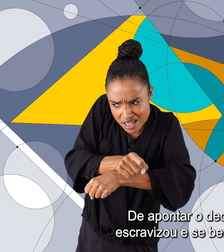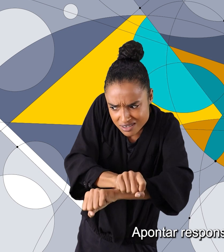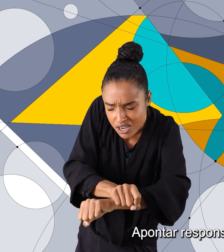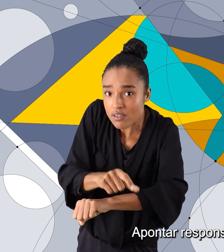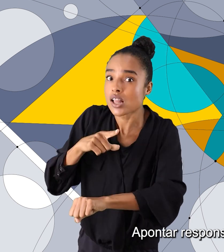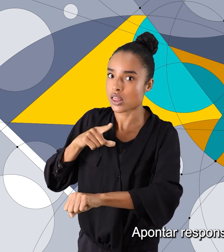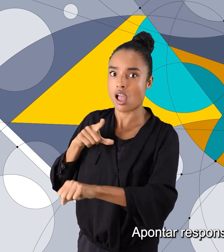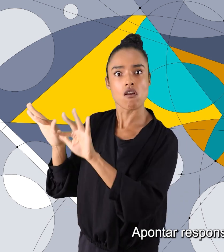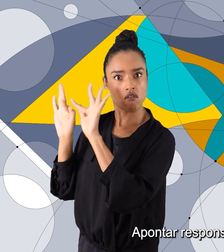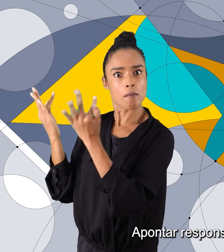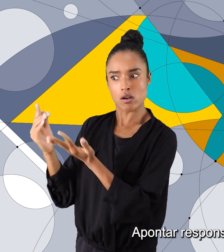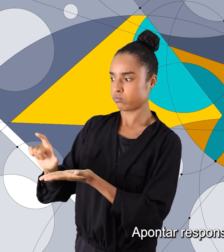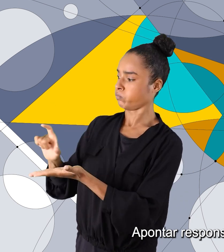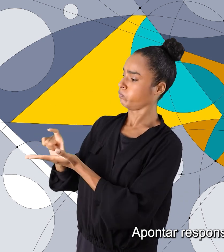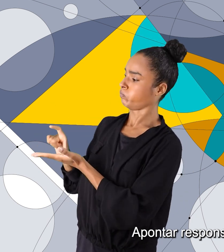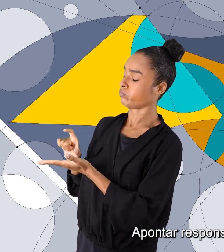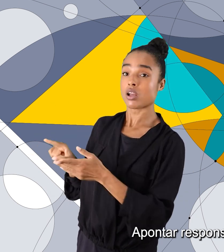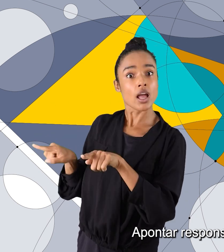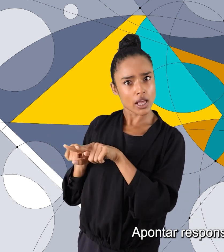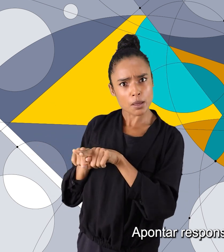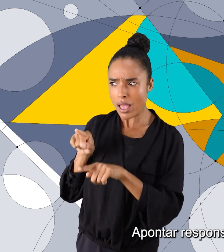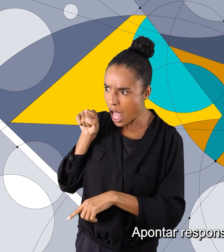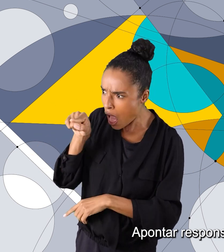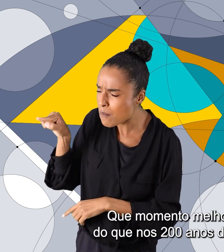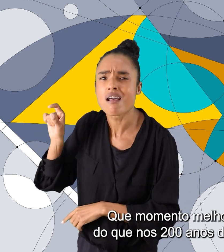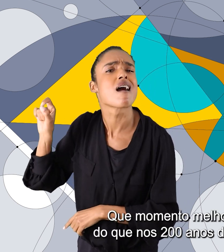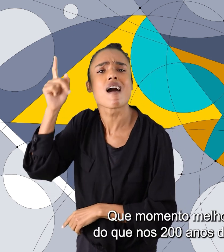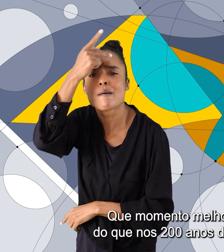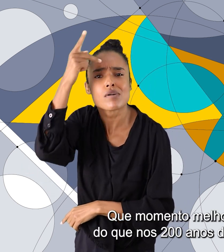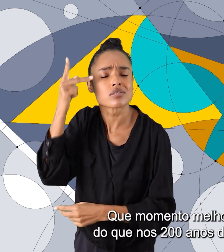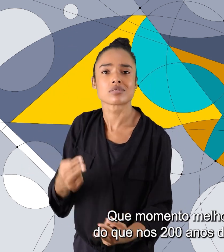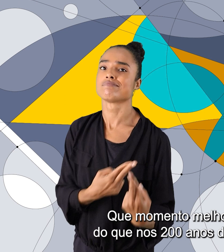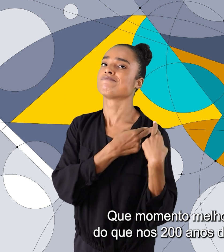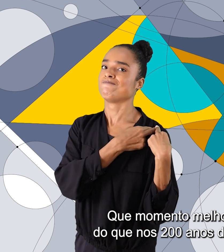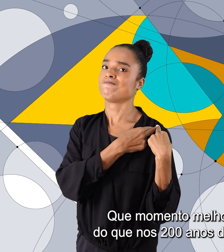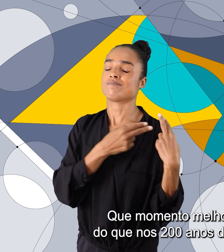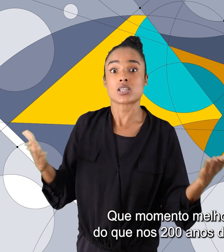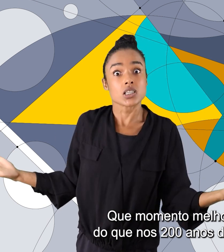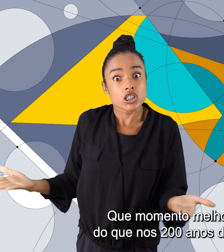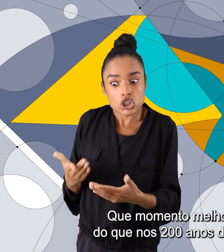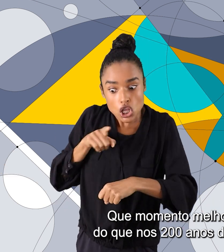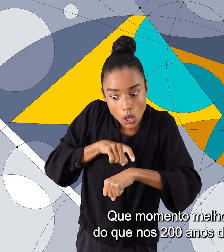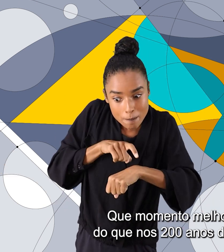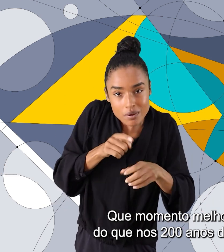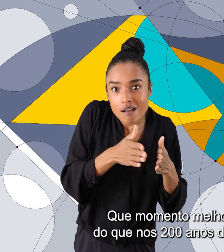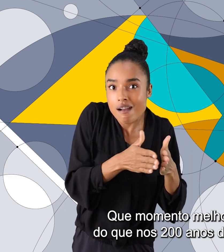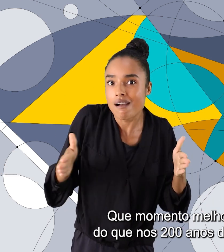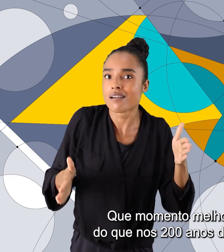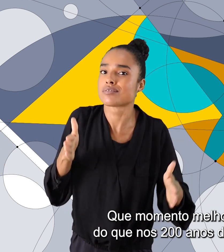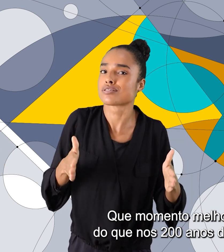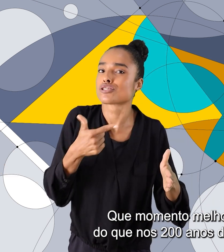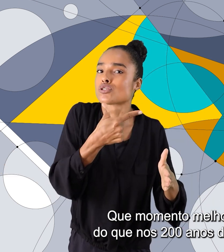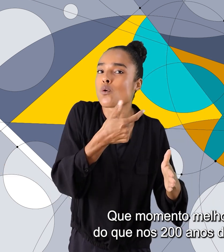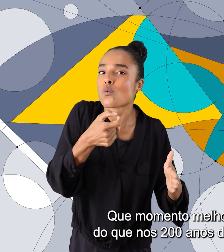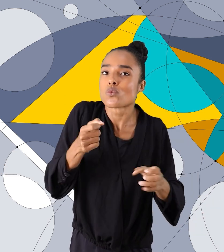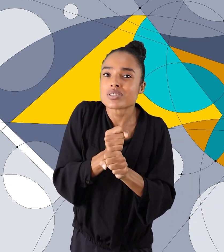disso, apontar responsabilidades. Que momento melhor para fazer isso do que nos 200 anos